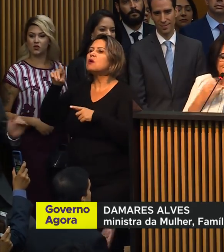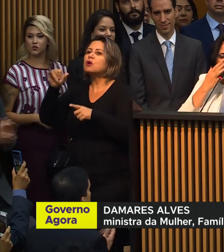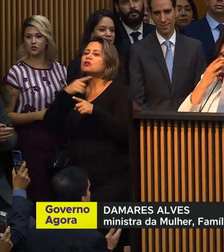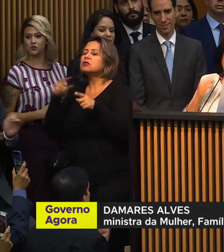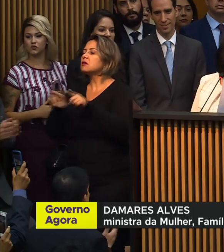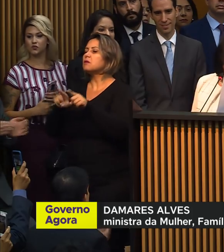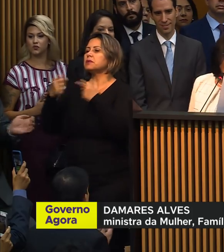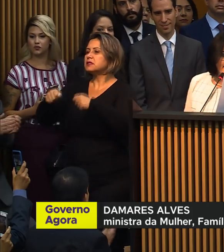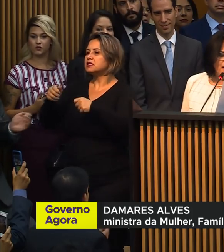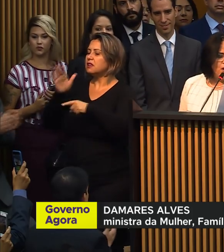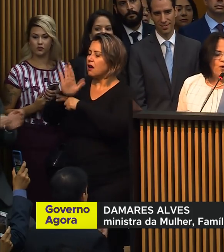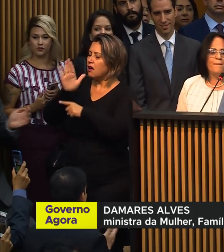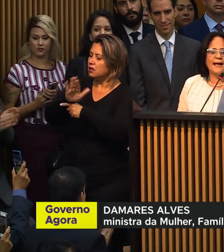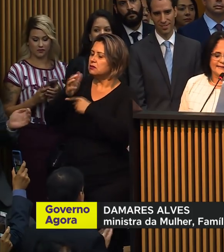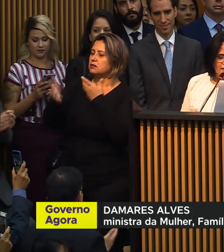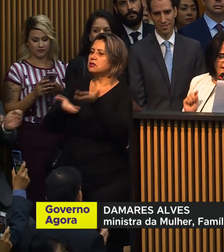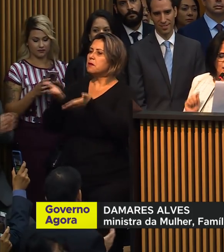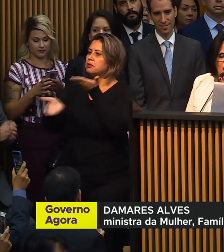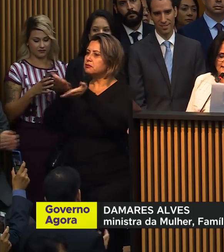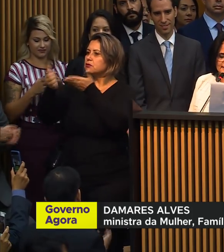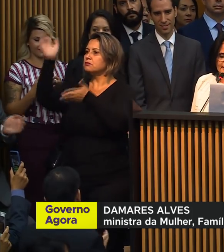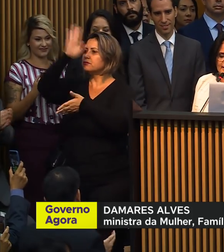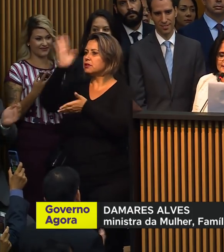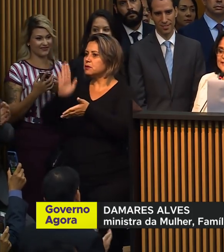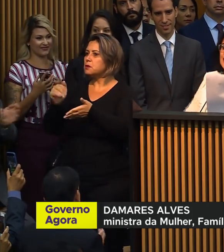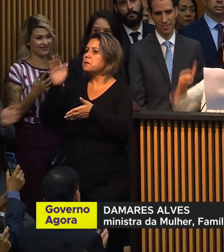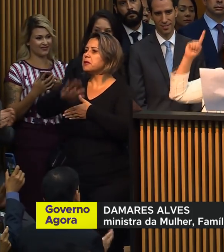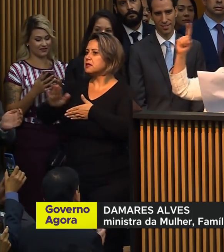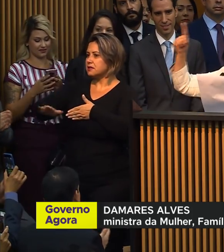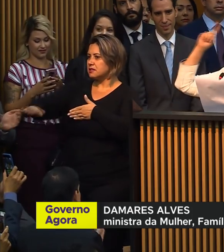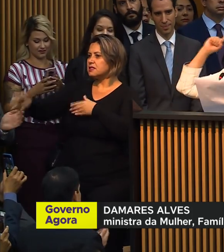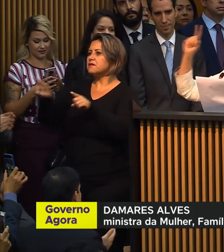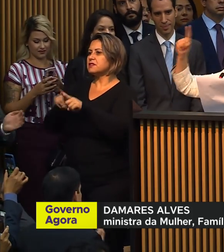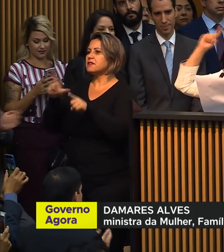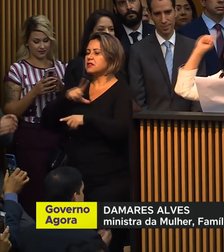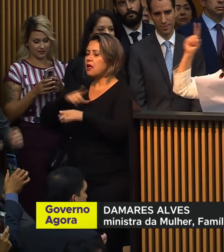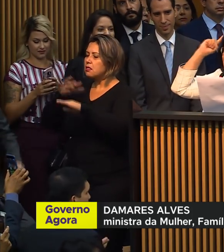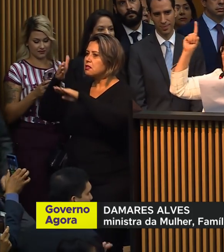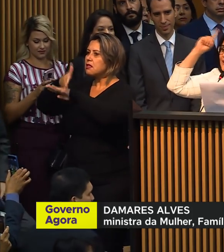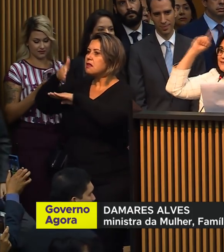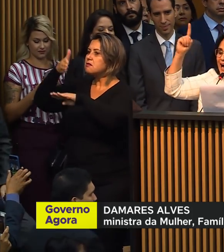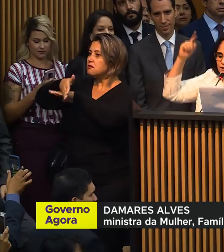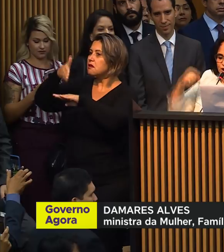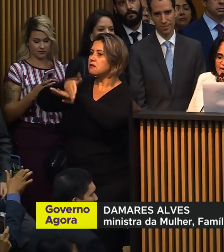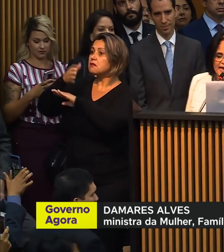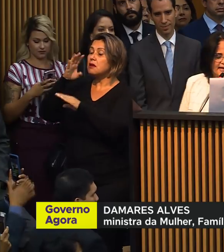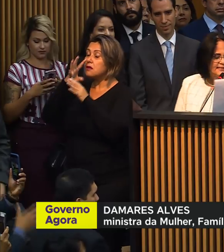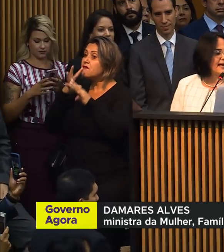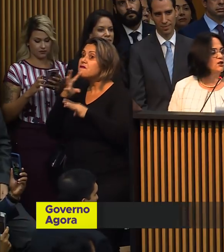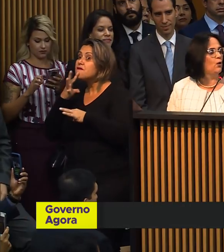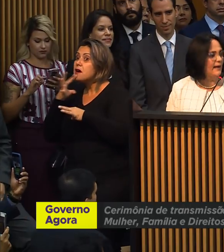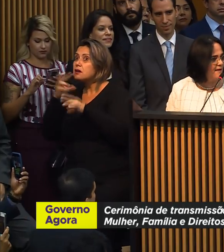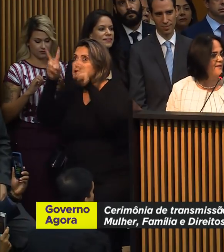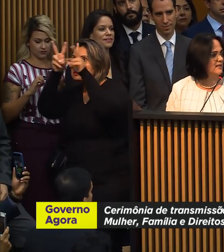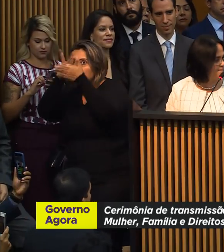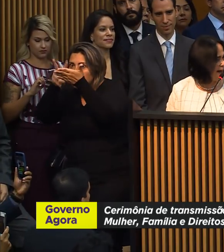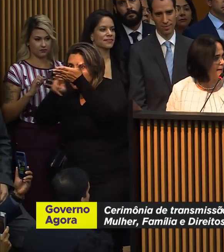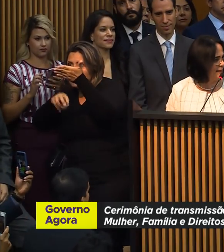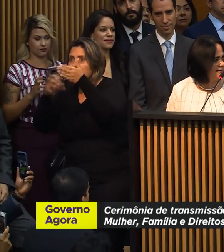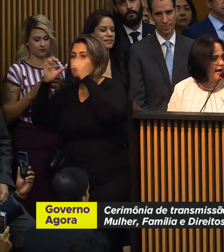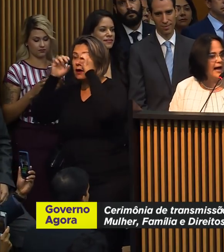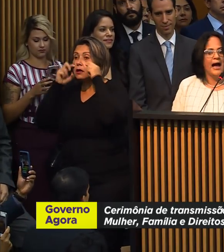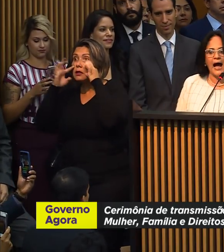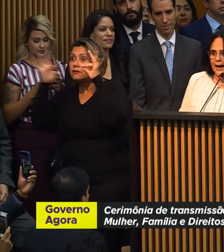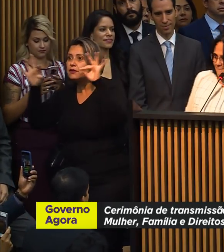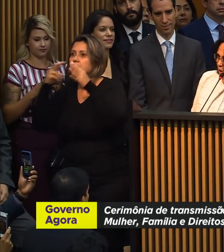público para construir um Brasil em que nossas crianças tenham acesso à verdade e sejam livres